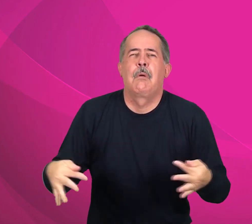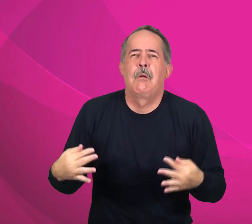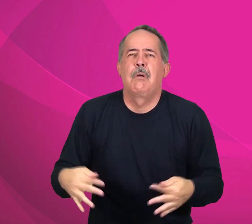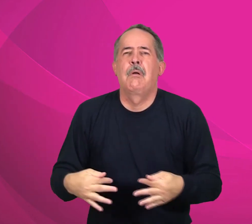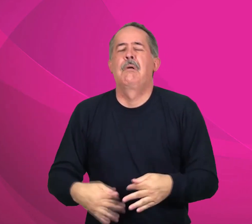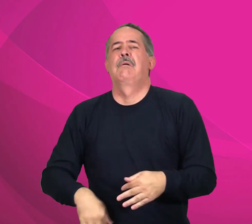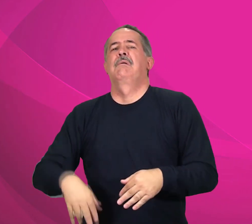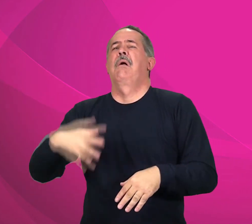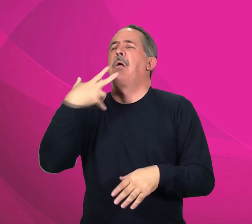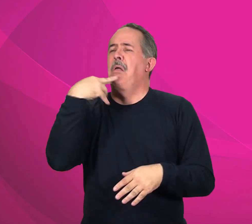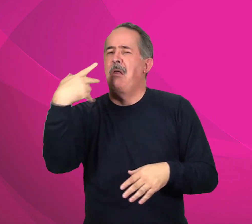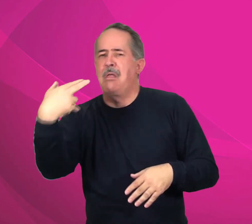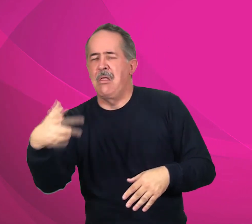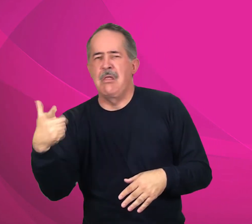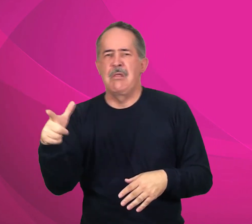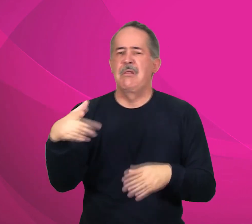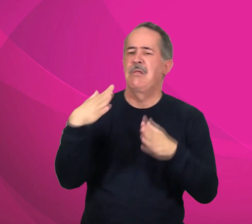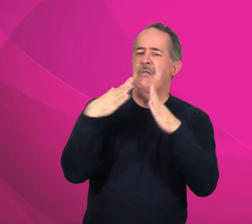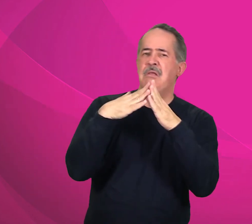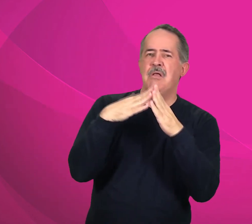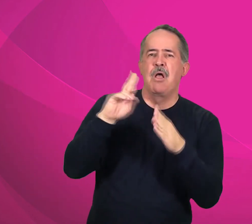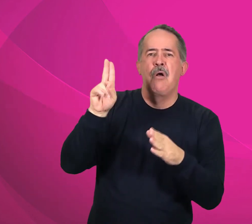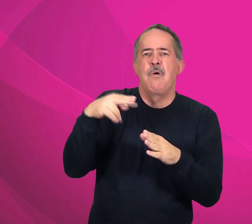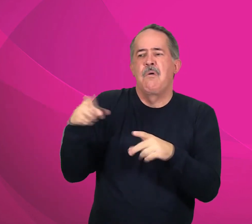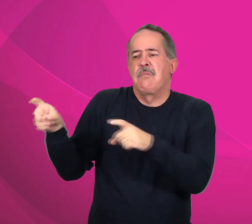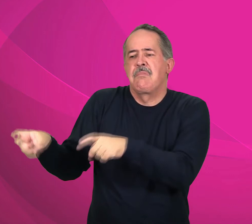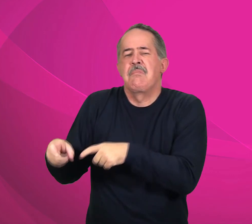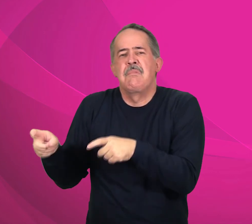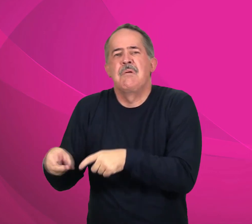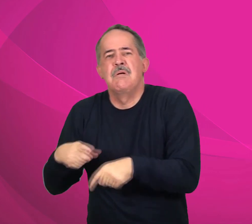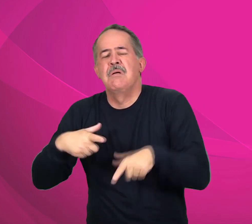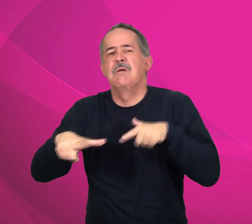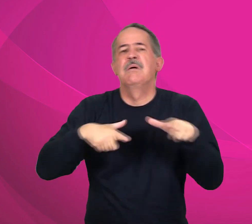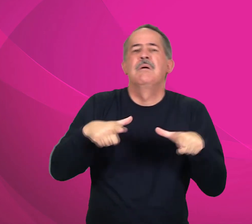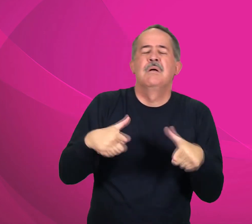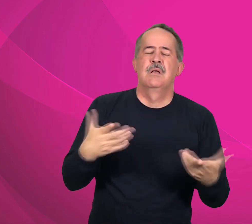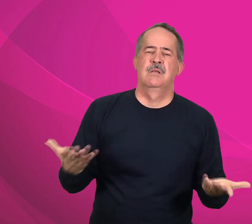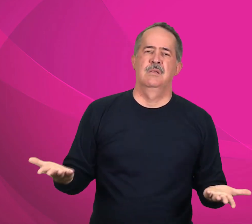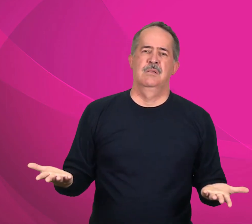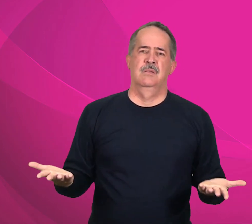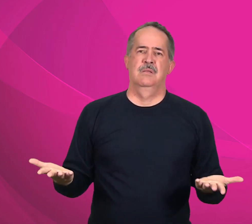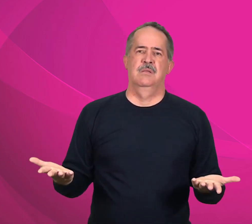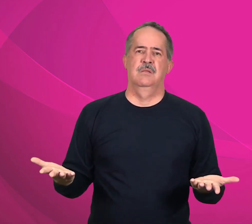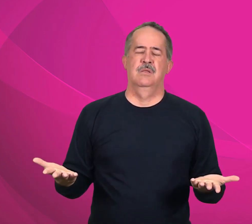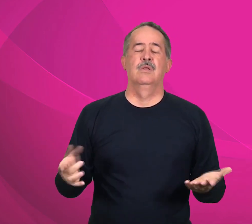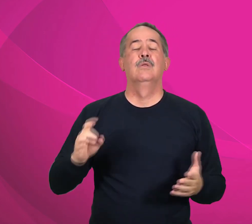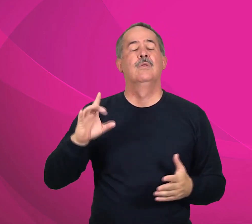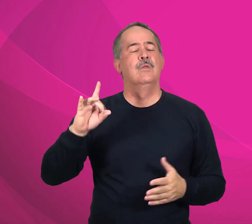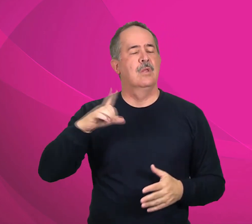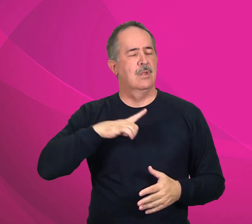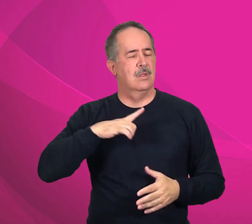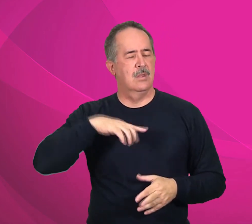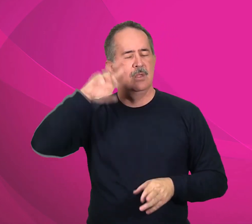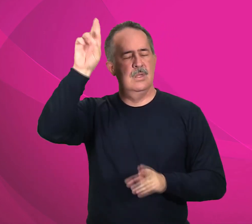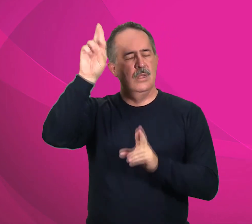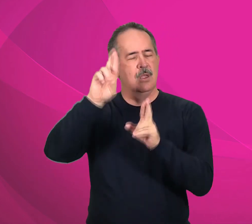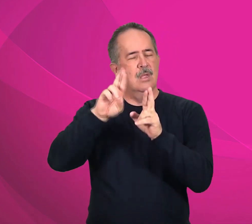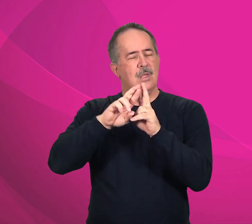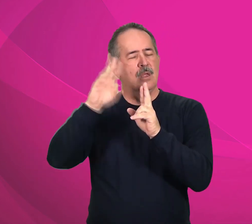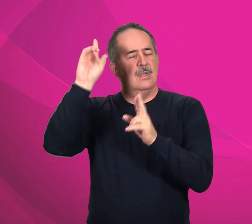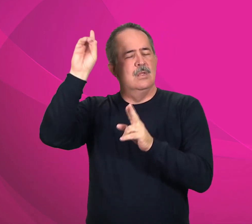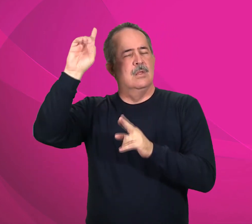de quem não tem casa ou terra para trabalhar só existe reino de deus